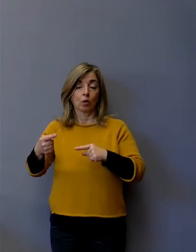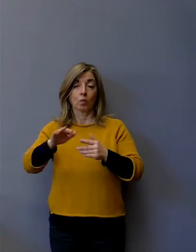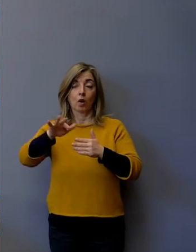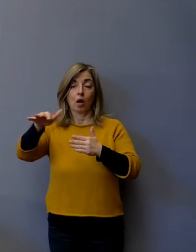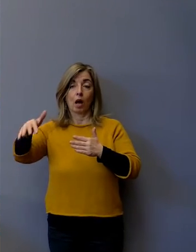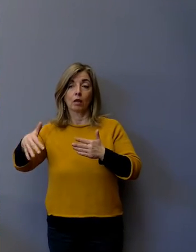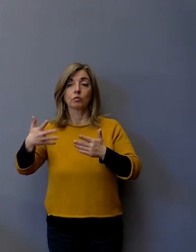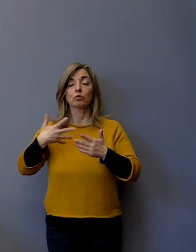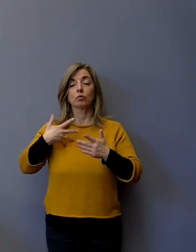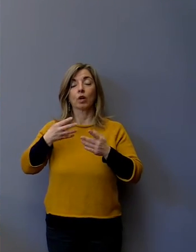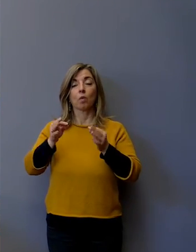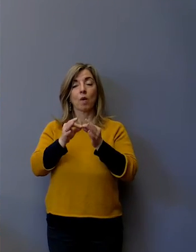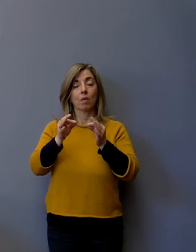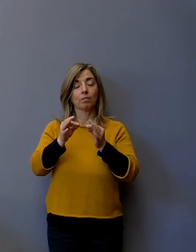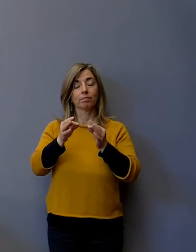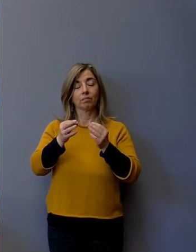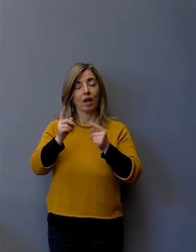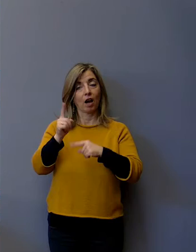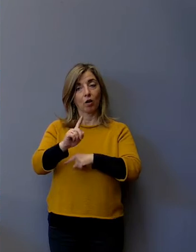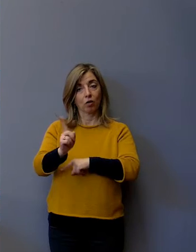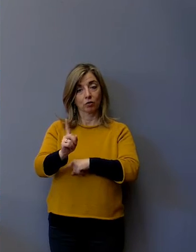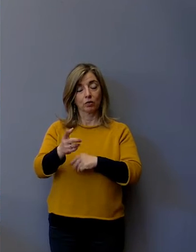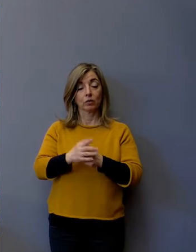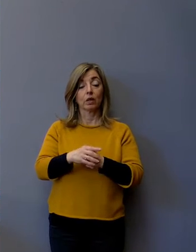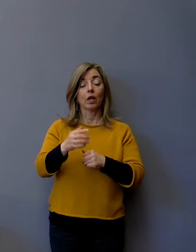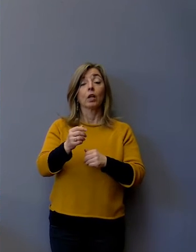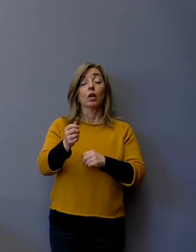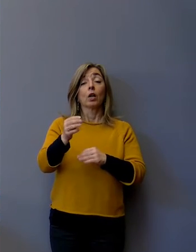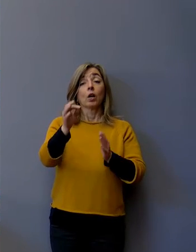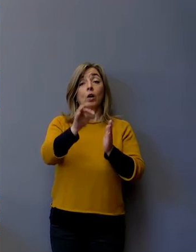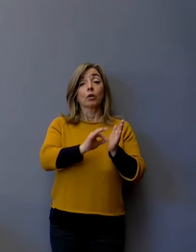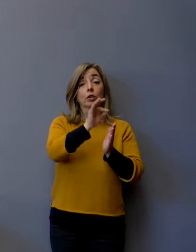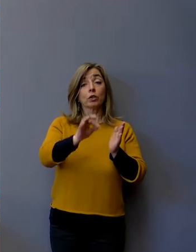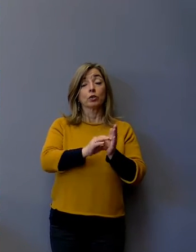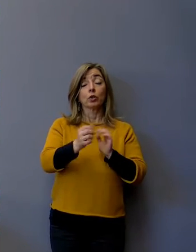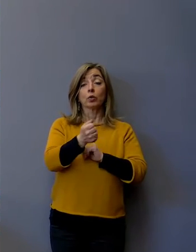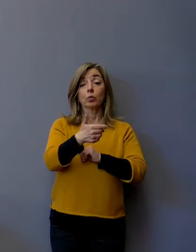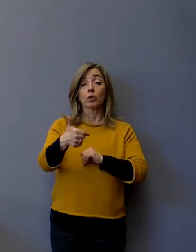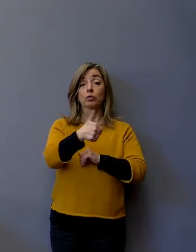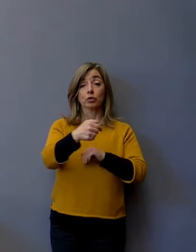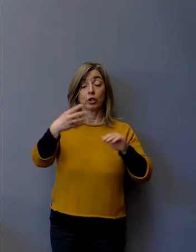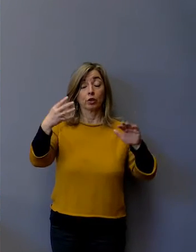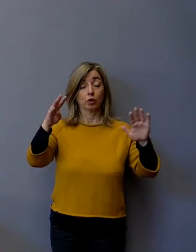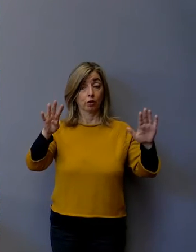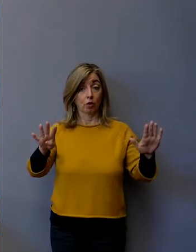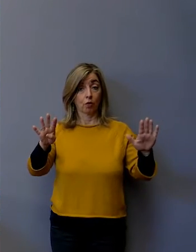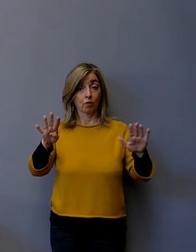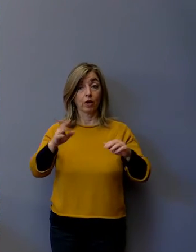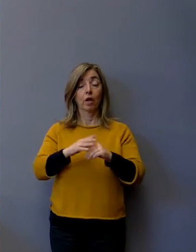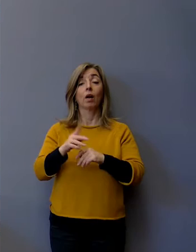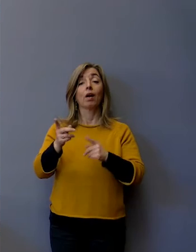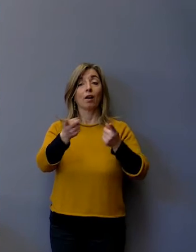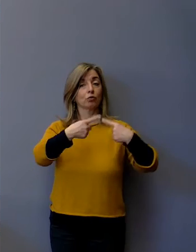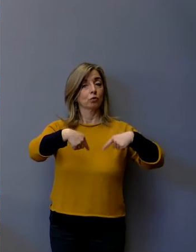pongo ora in votazione l'ordine del giorno numero 109 con parere contrario della